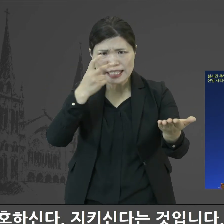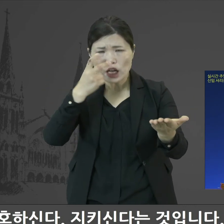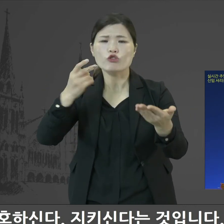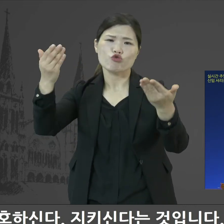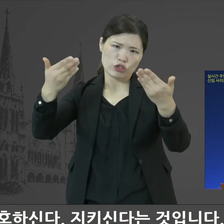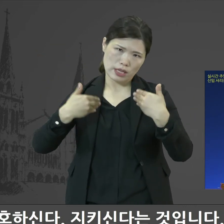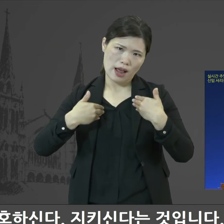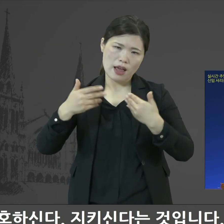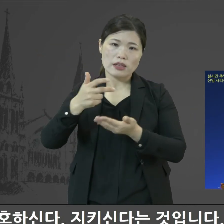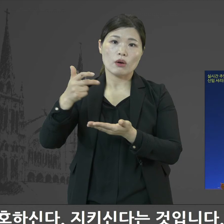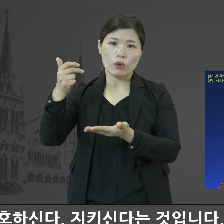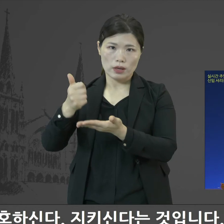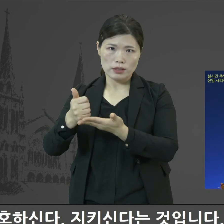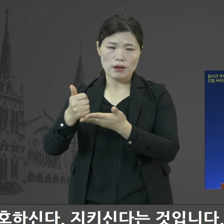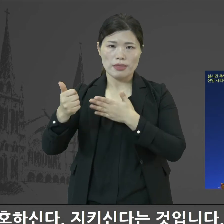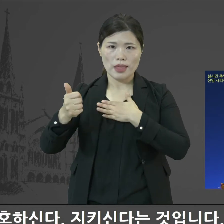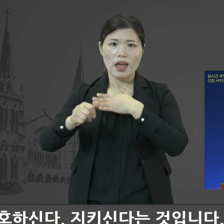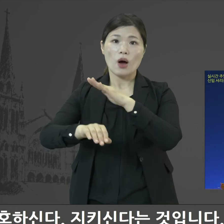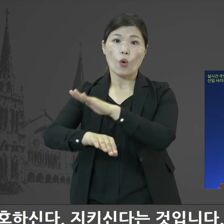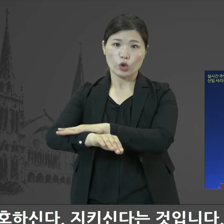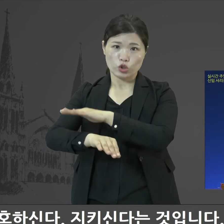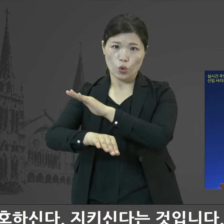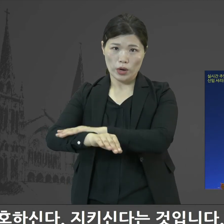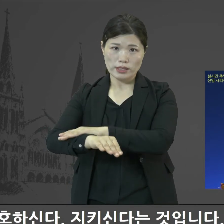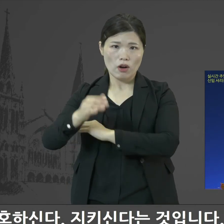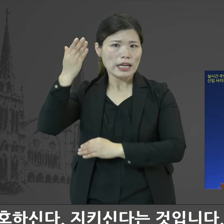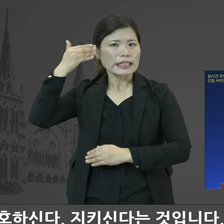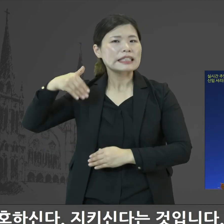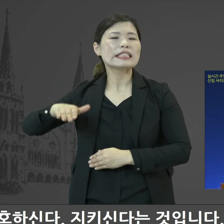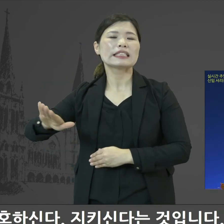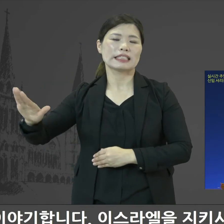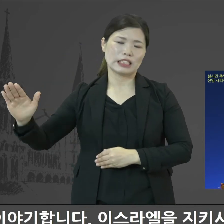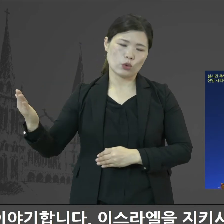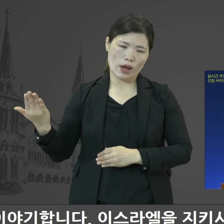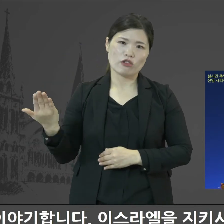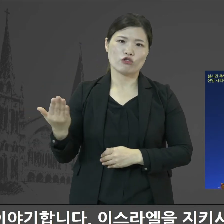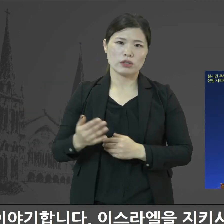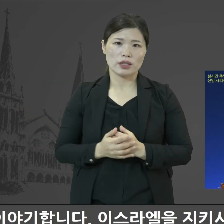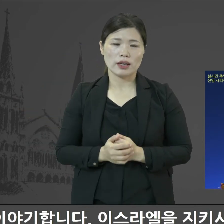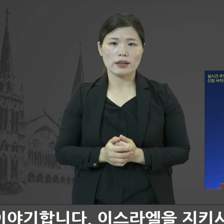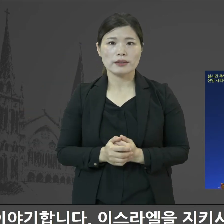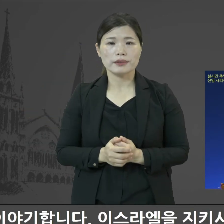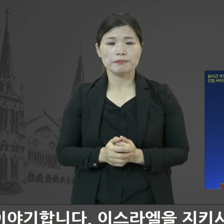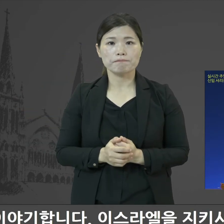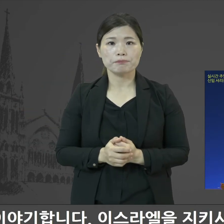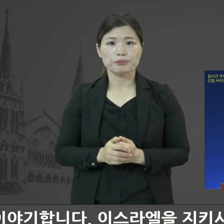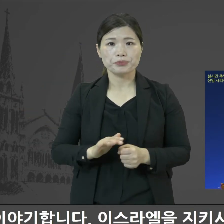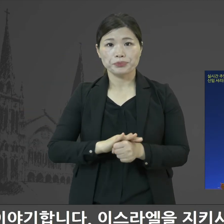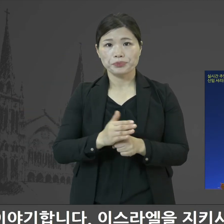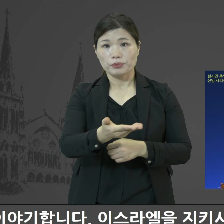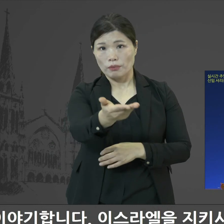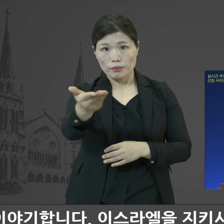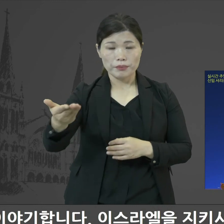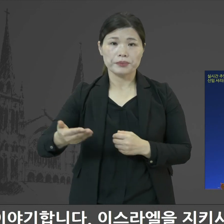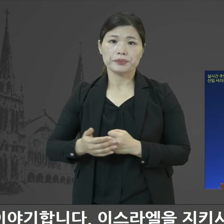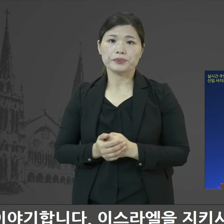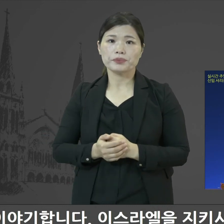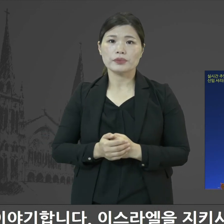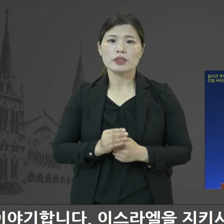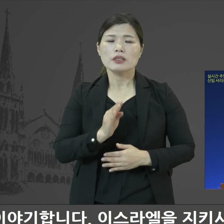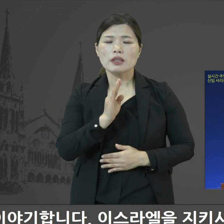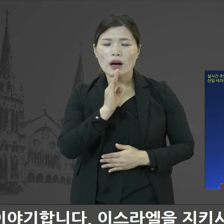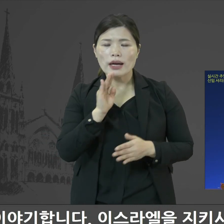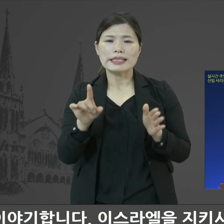이시라. 여호와께서 내 오른쪽에서 내 그늘이 되시나니. 아멘. 사랑하는 우리 성도 여러분, 참